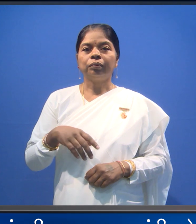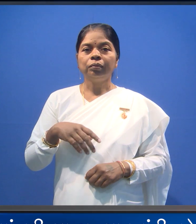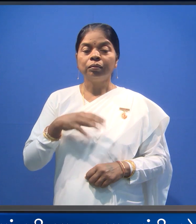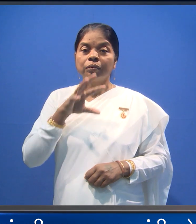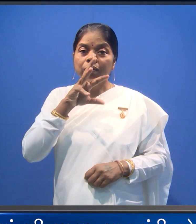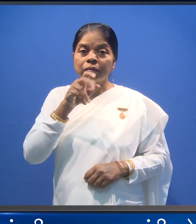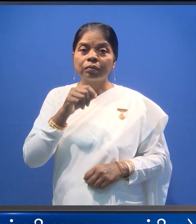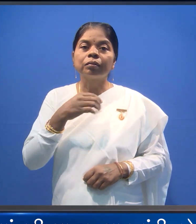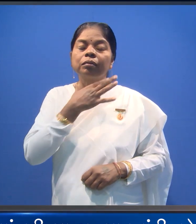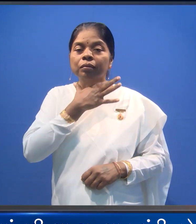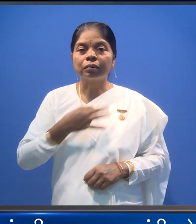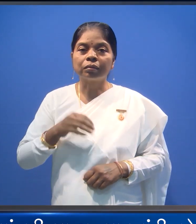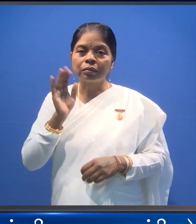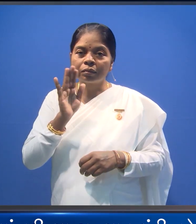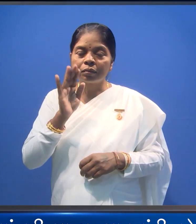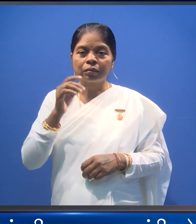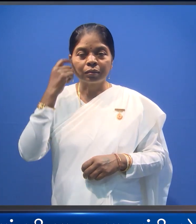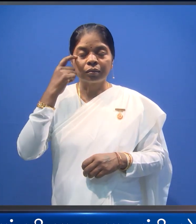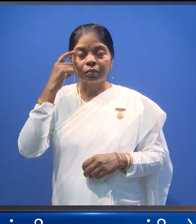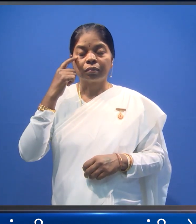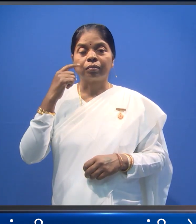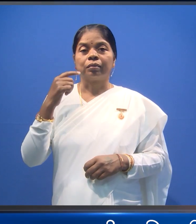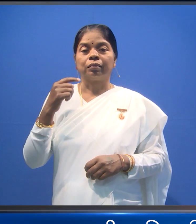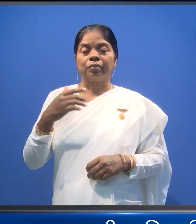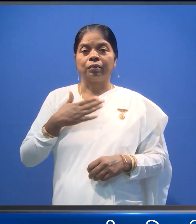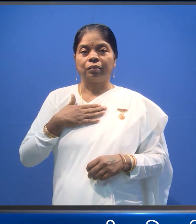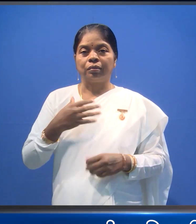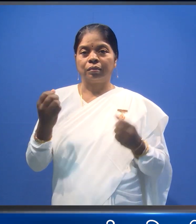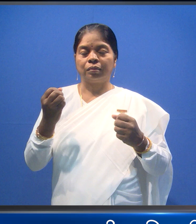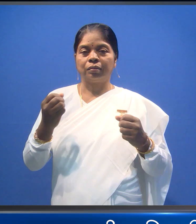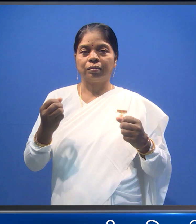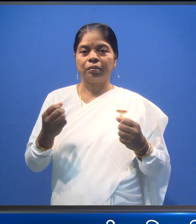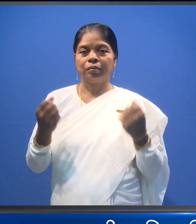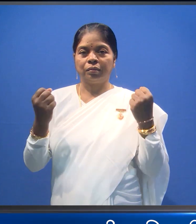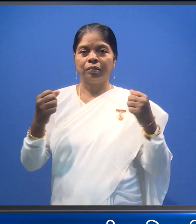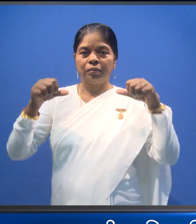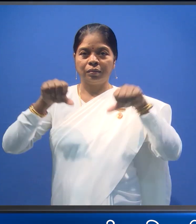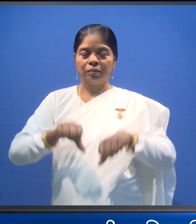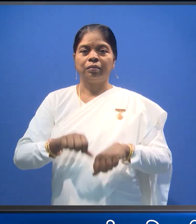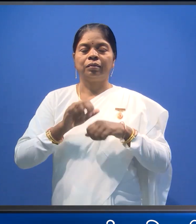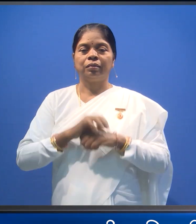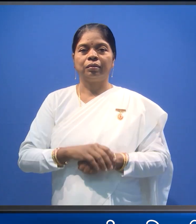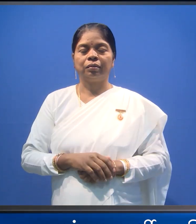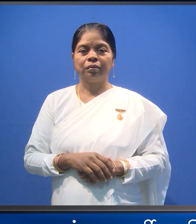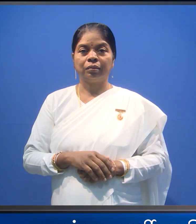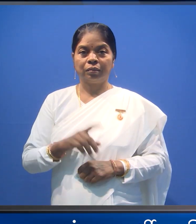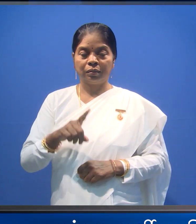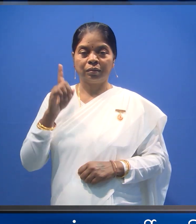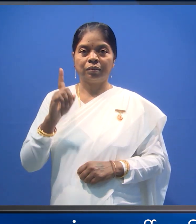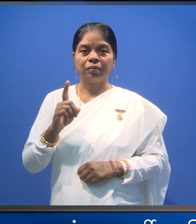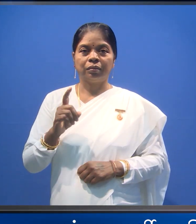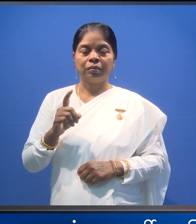मांजरीच्या गळ्यात घंटी कोण बांधेल याचा विचार करून आपली शक्ती आणि सामर्थ्य नष्ट करतात,